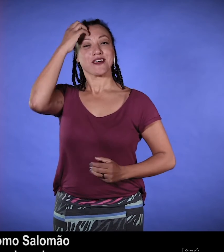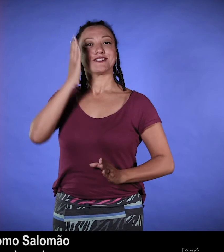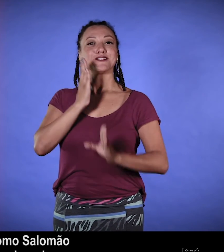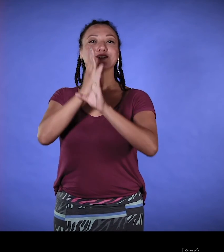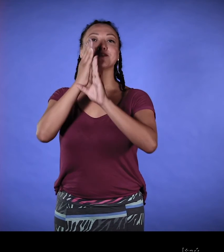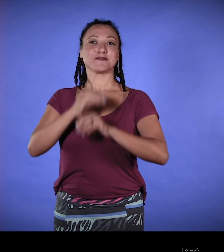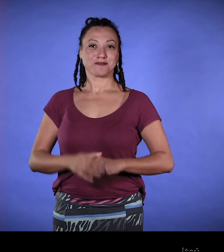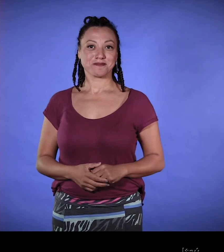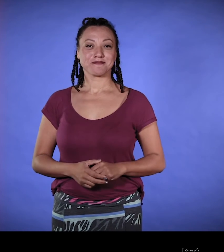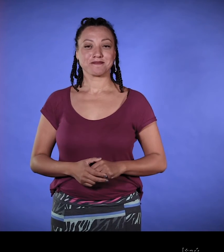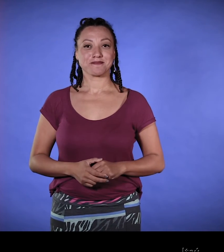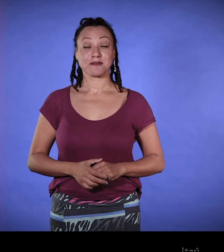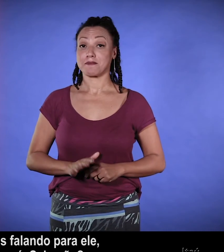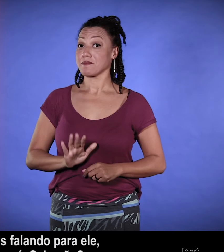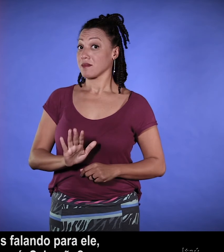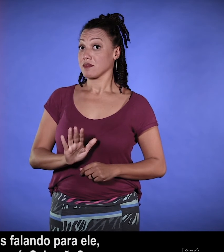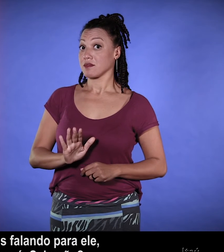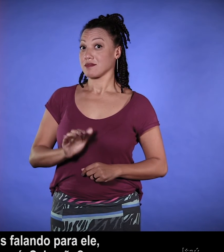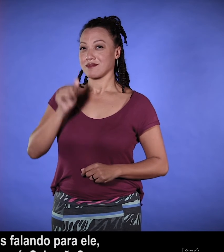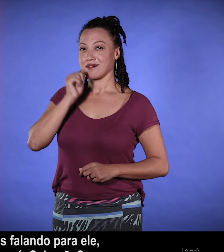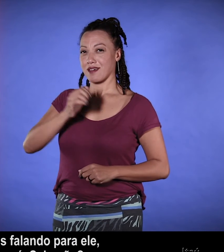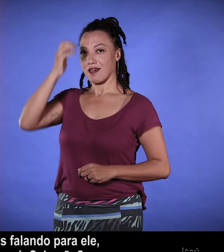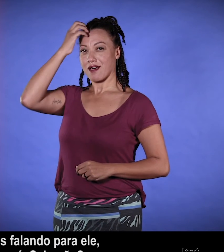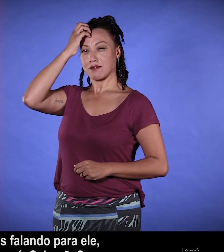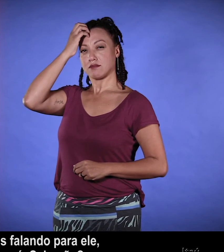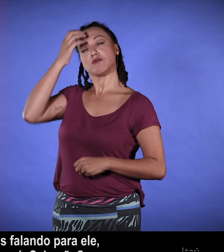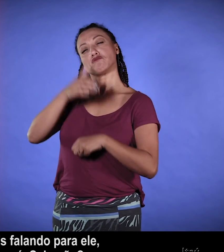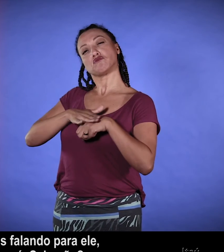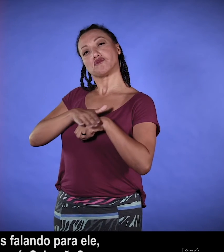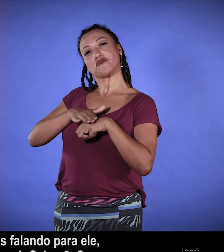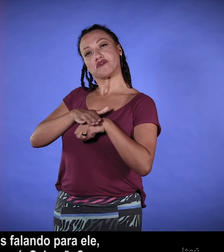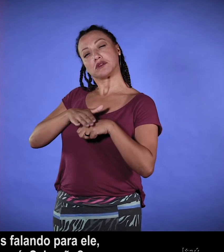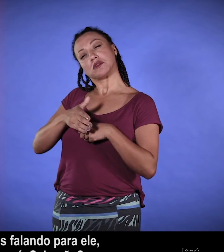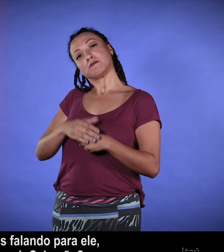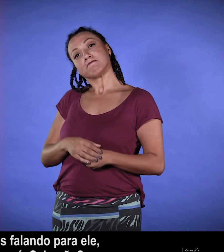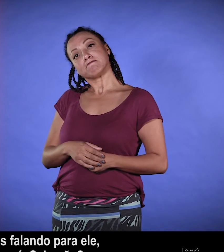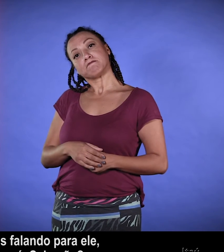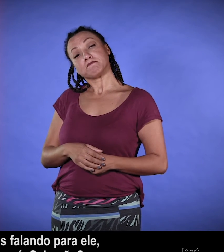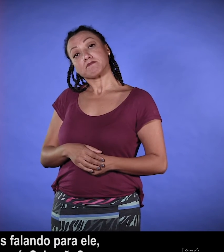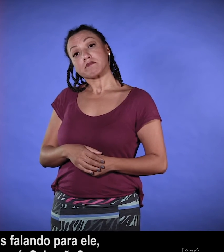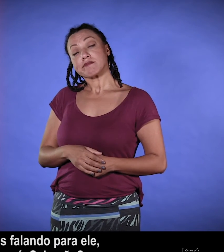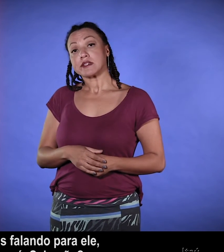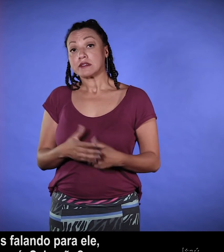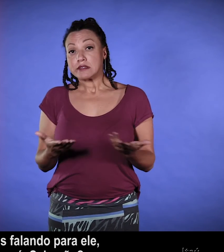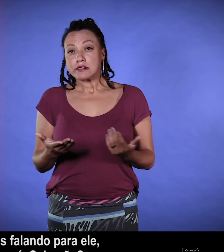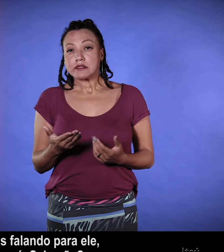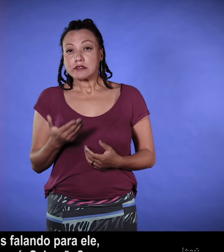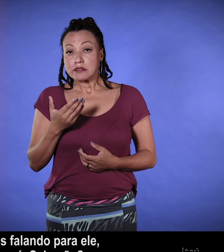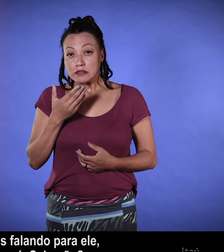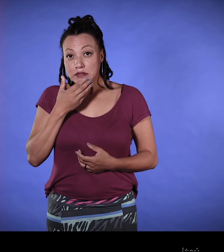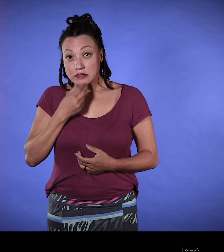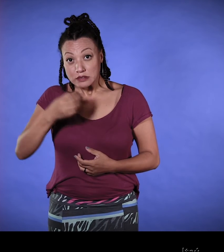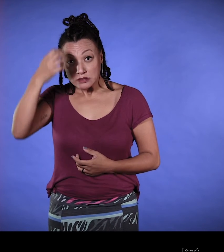a charada. Mas a Balkis, depois falando para ele, disse: sabe